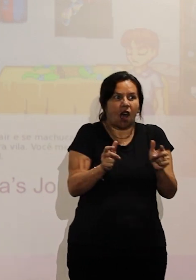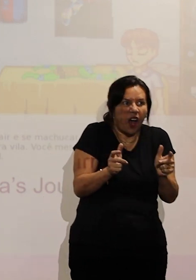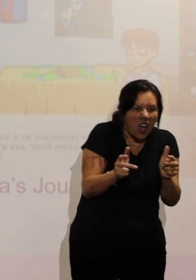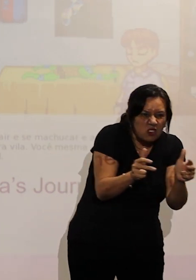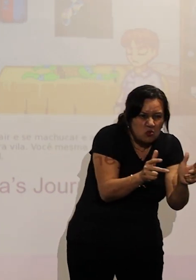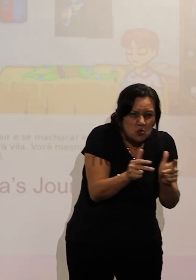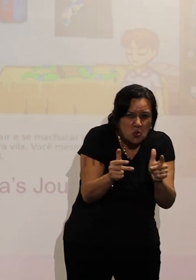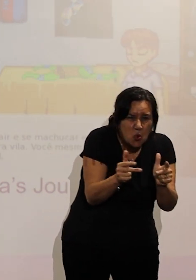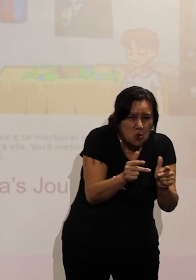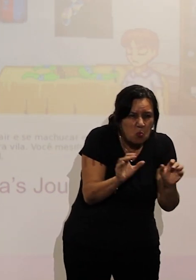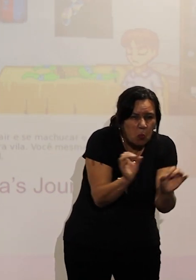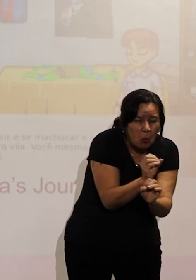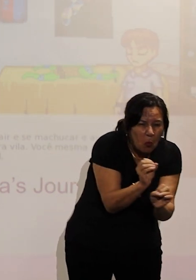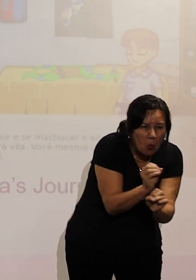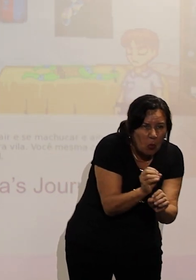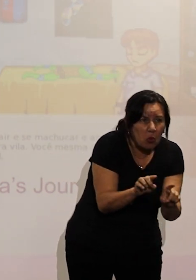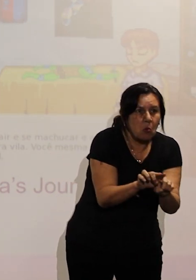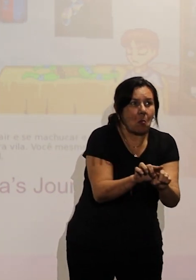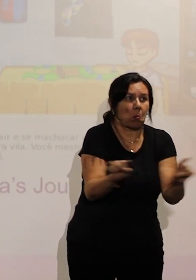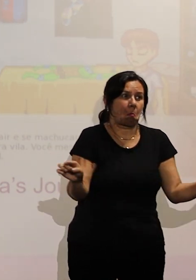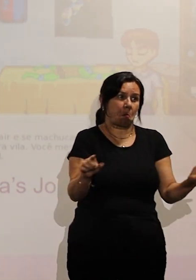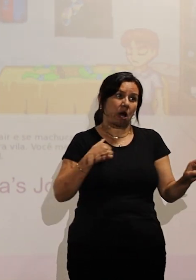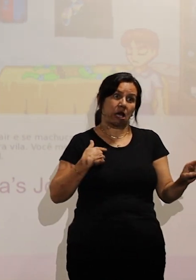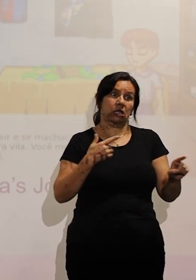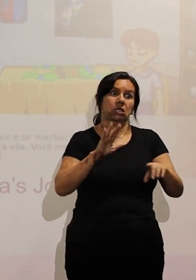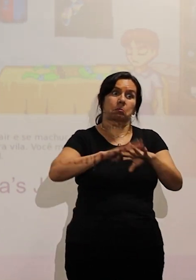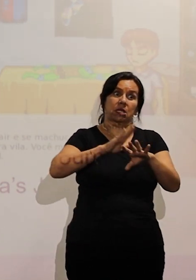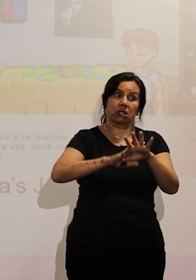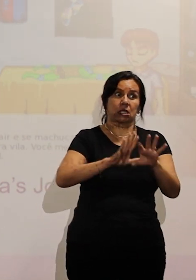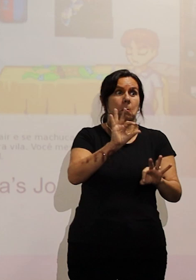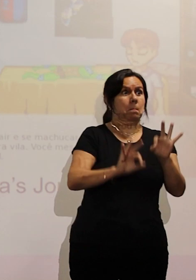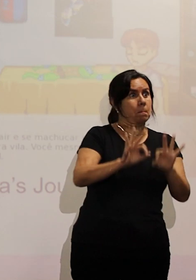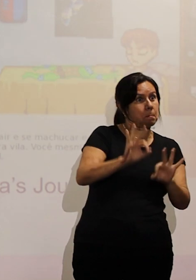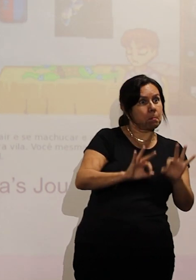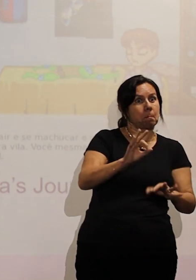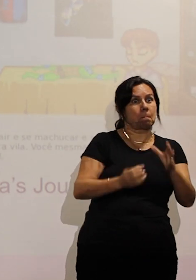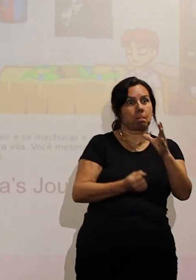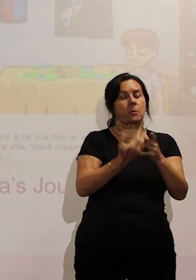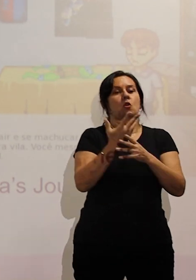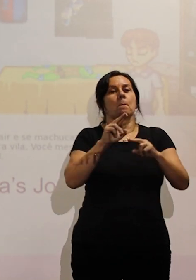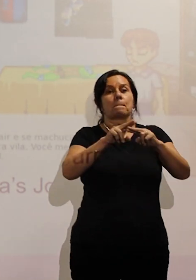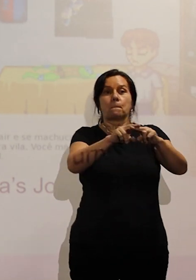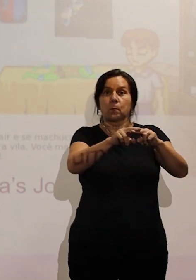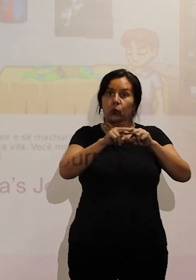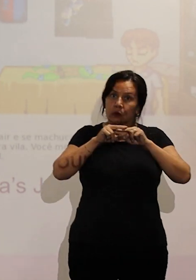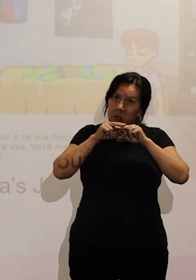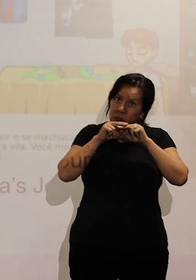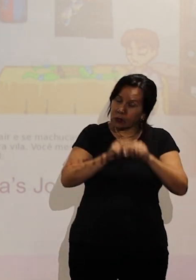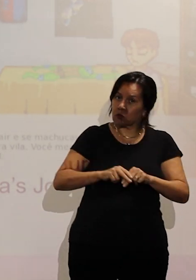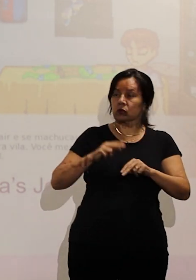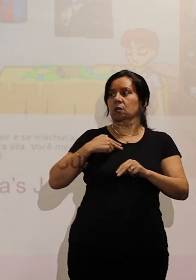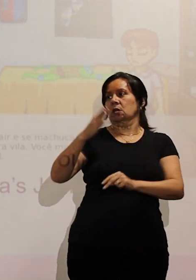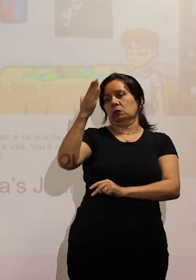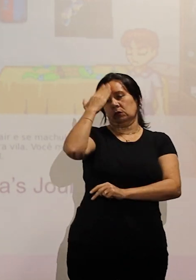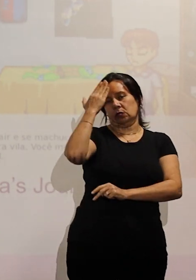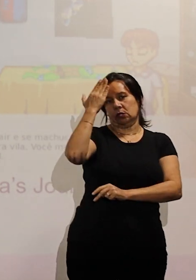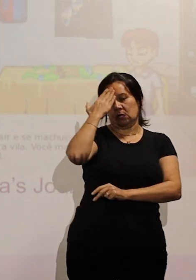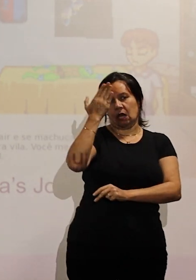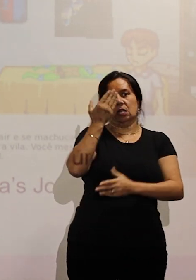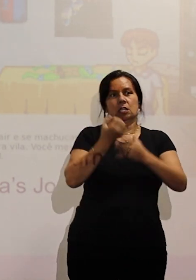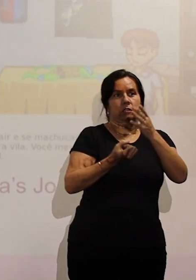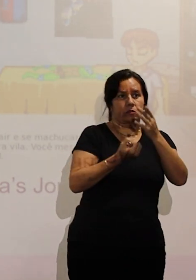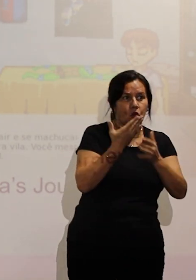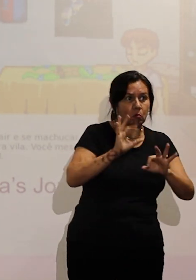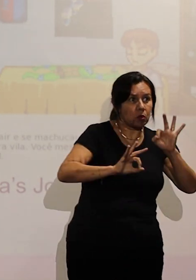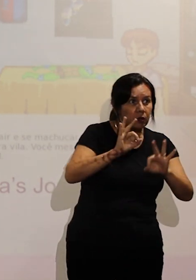está funcionando, mas achei ele bem programado. Não, ele não está bem programado porque ele não está funcionando. Por isso que, apesar de saber um pouquinho de programação, não